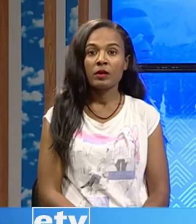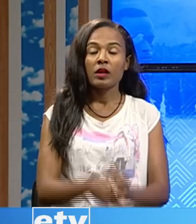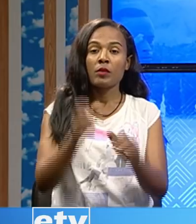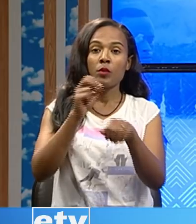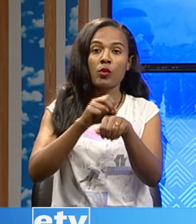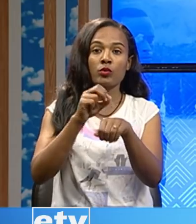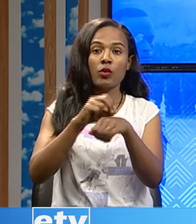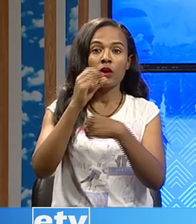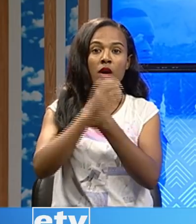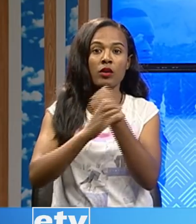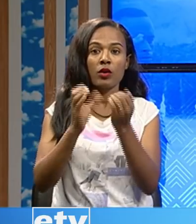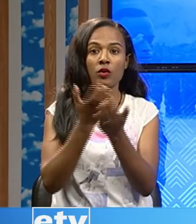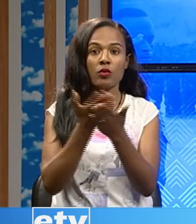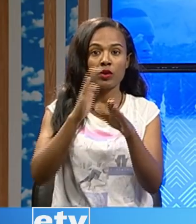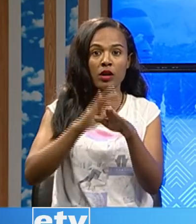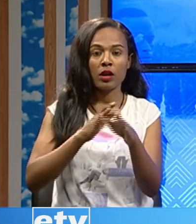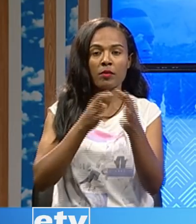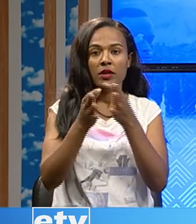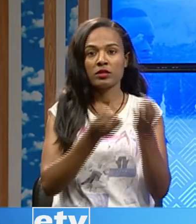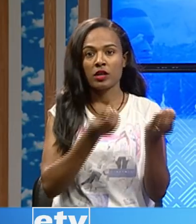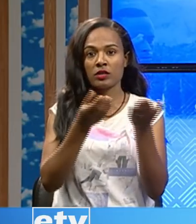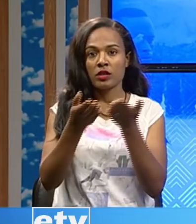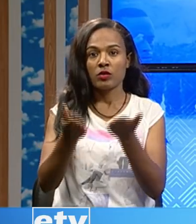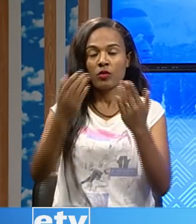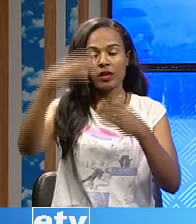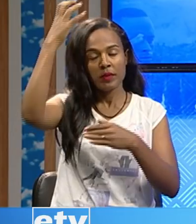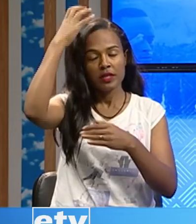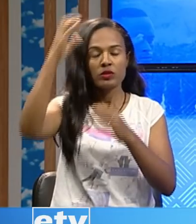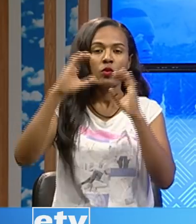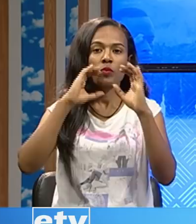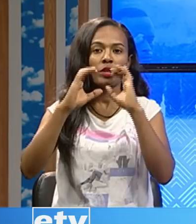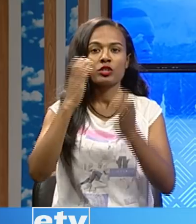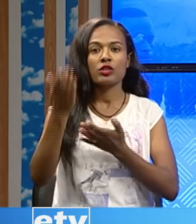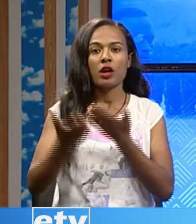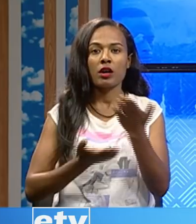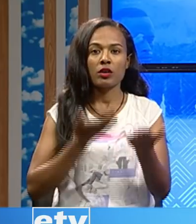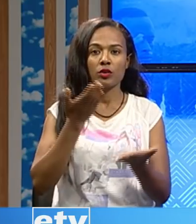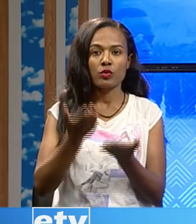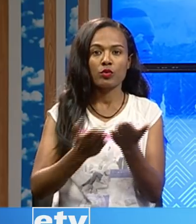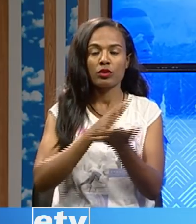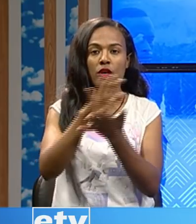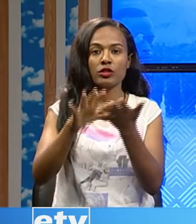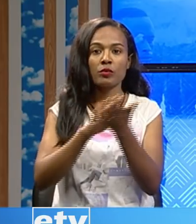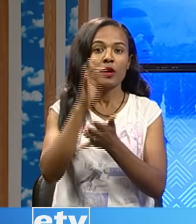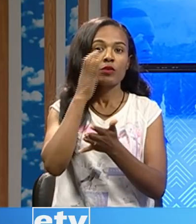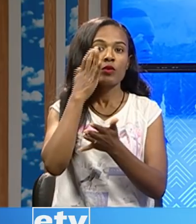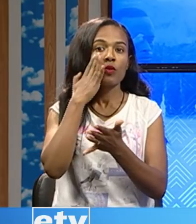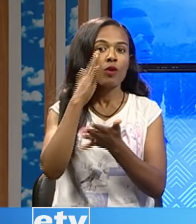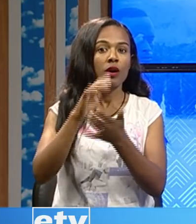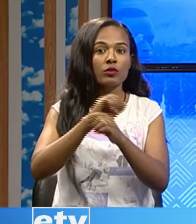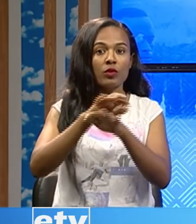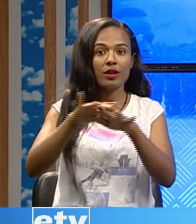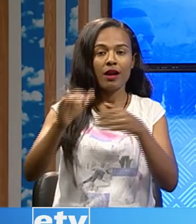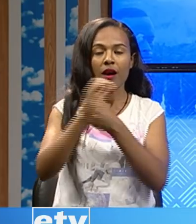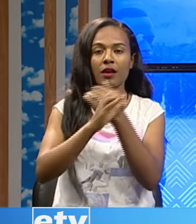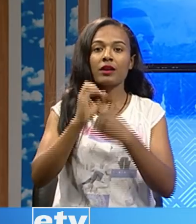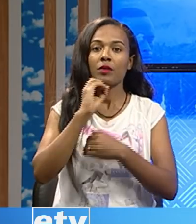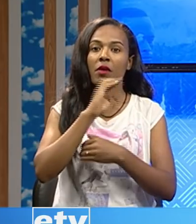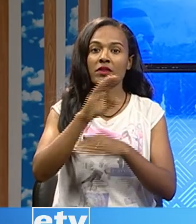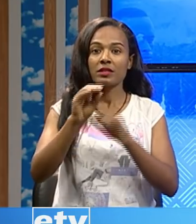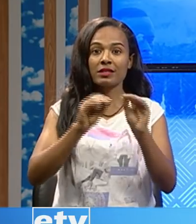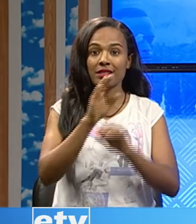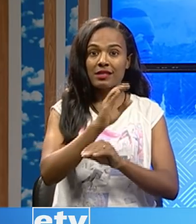በወቅታዊ ሀገራዊ ጉዳዮች ዙሪያ መግለጫ የሰጠው የመንግስት ኮሙኒኬሽን አገልግሎት ያሸባሪው ህዋት ወረራ ሀገርን የማፍረስ